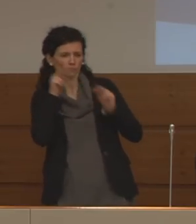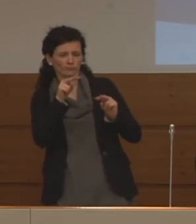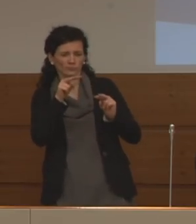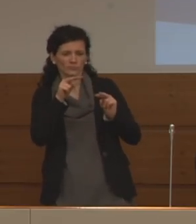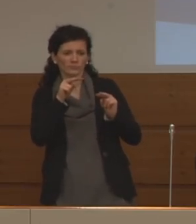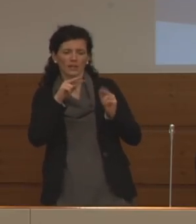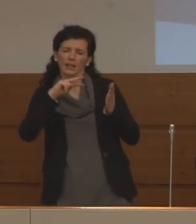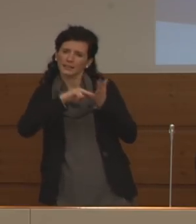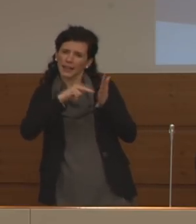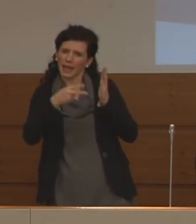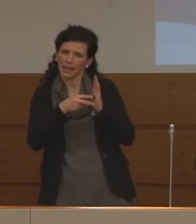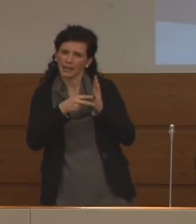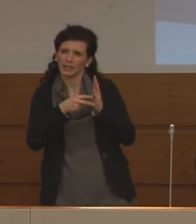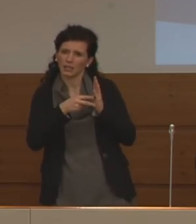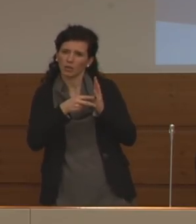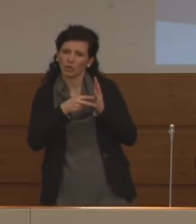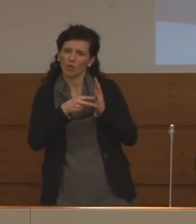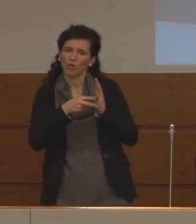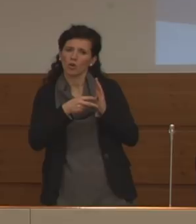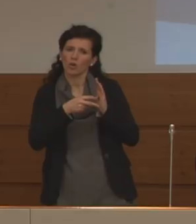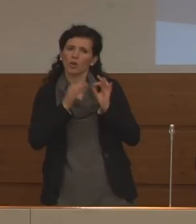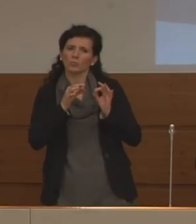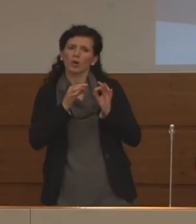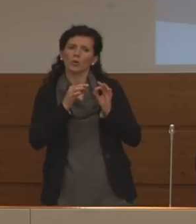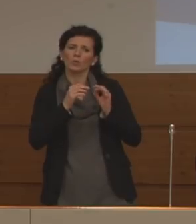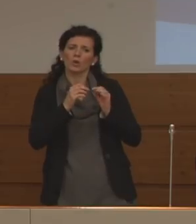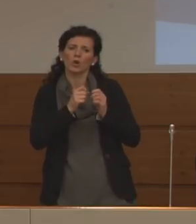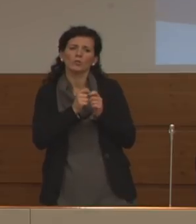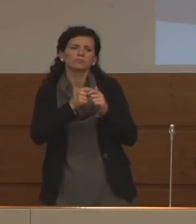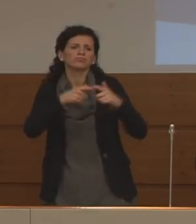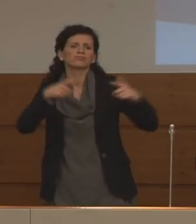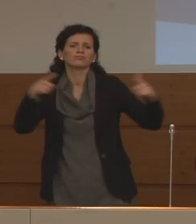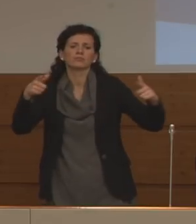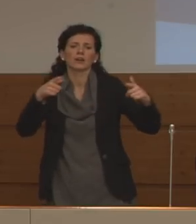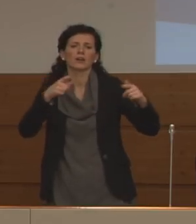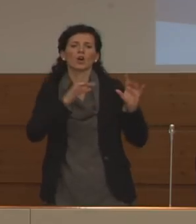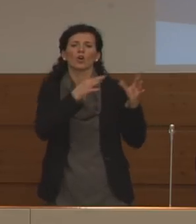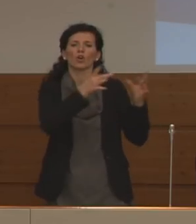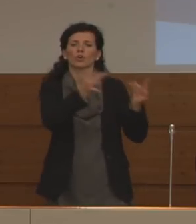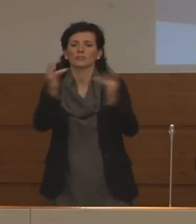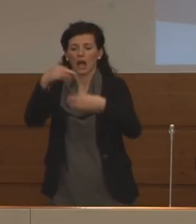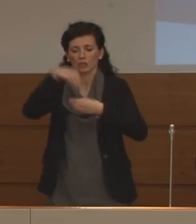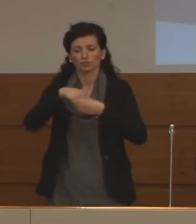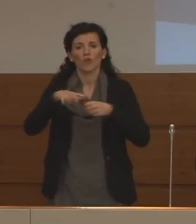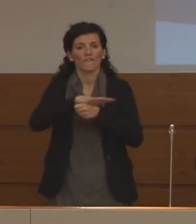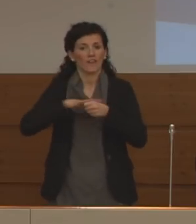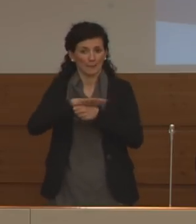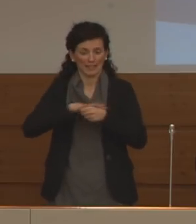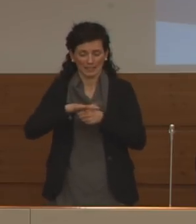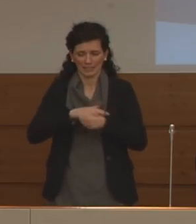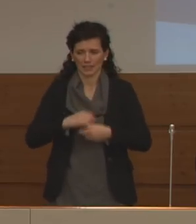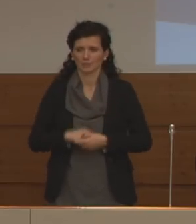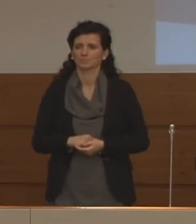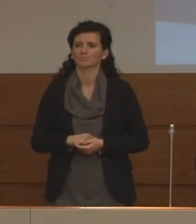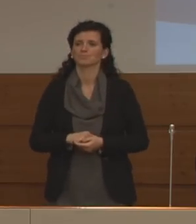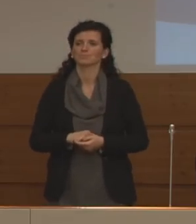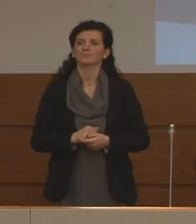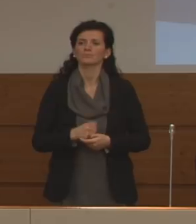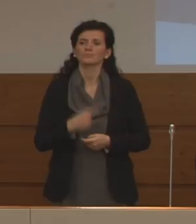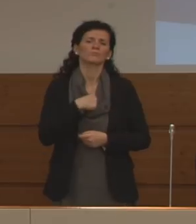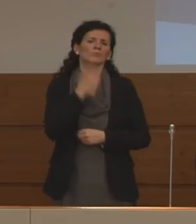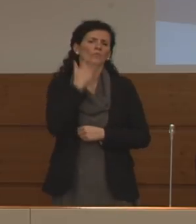quello che è il meccanismo del contagio intrafamiliare voglio soltanto aggiungere